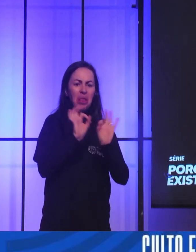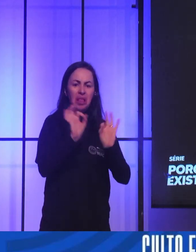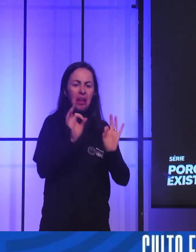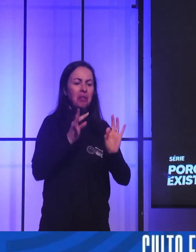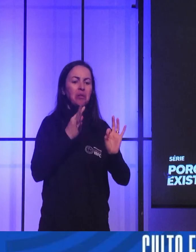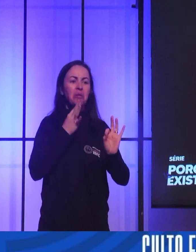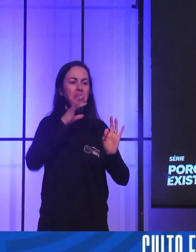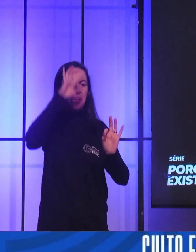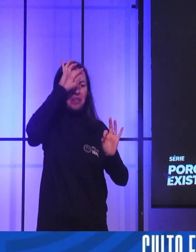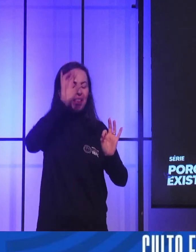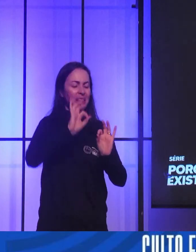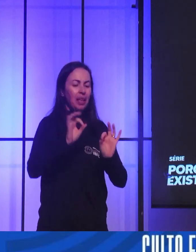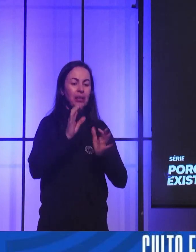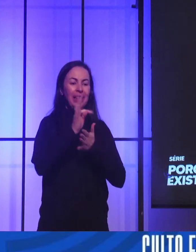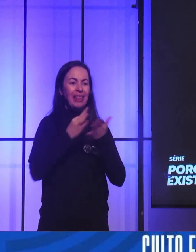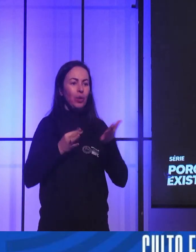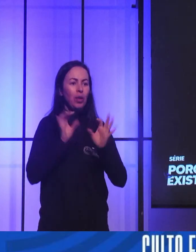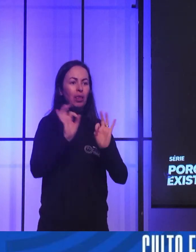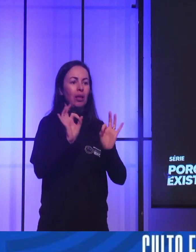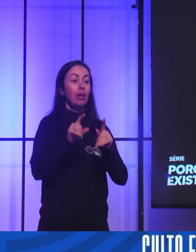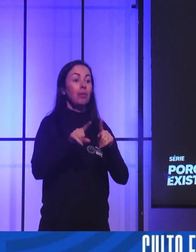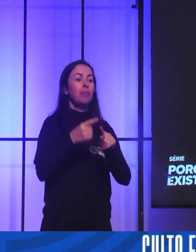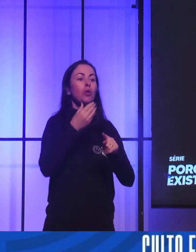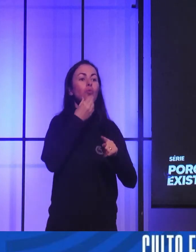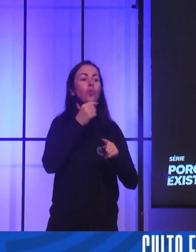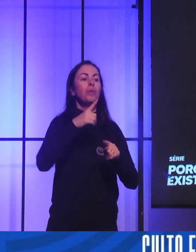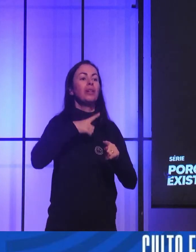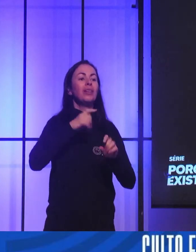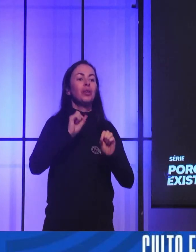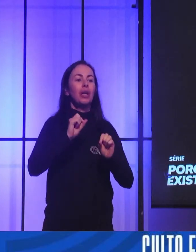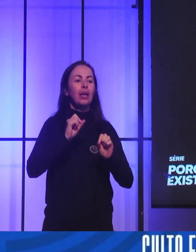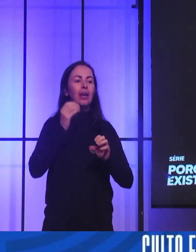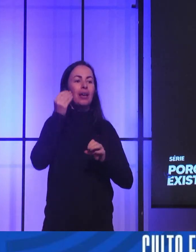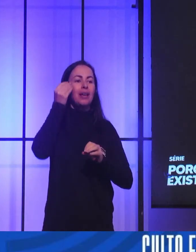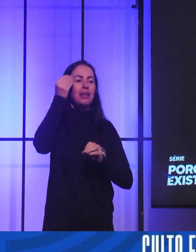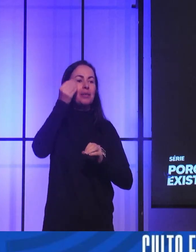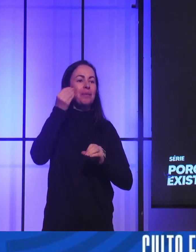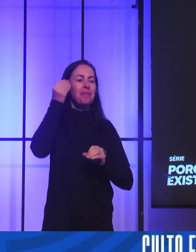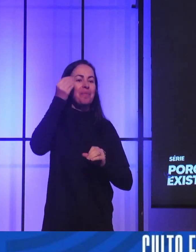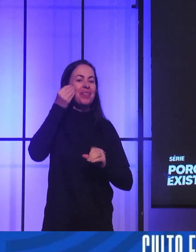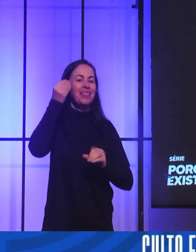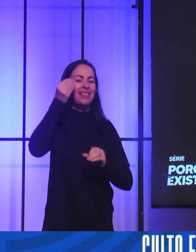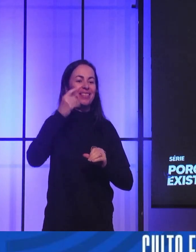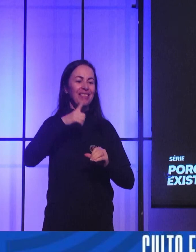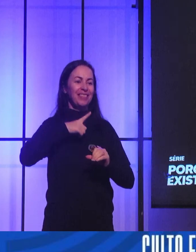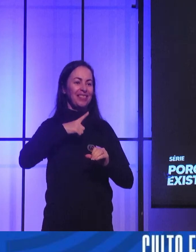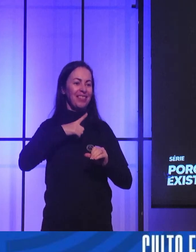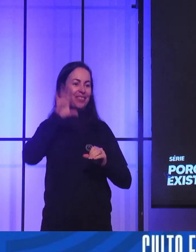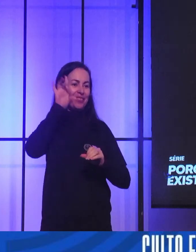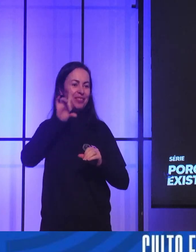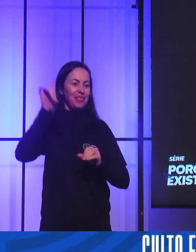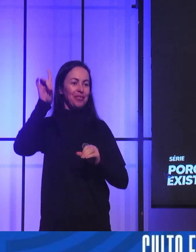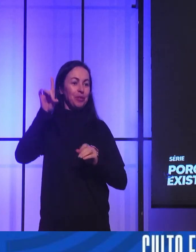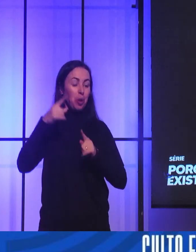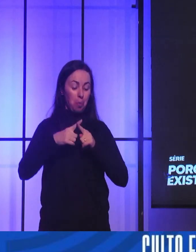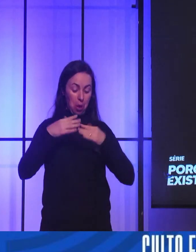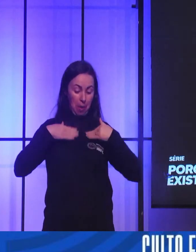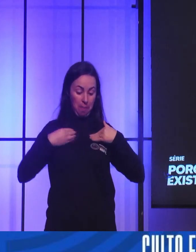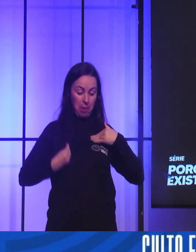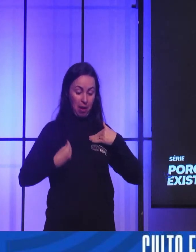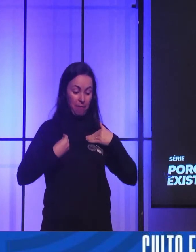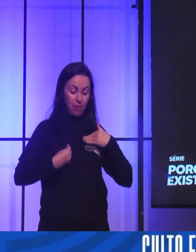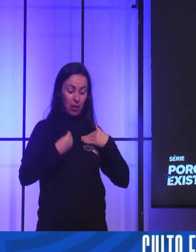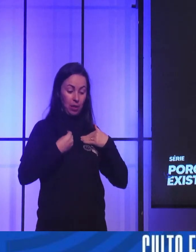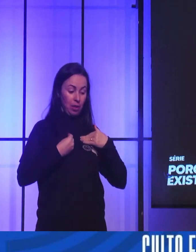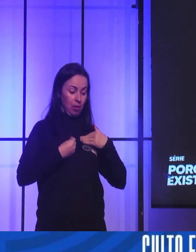sabia nenhuma teoria, mas aquele homem era especialista na experiência que ele teve. A minha vida era assim